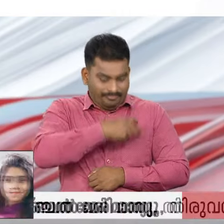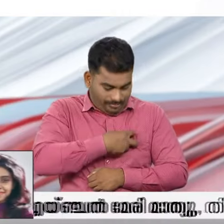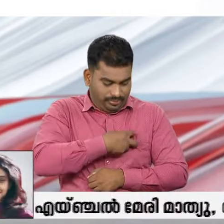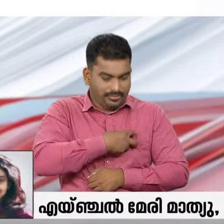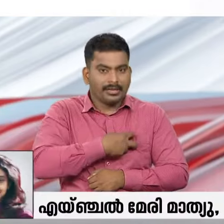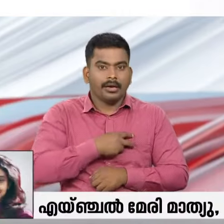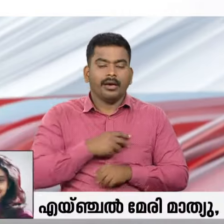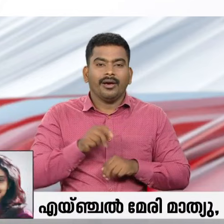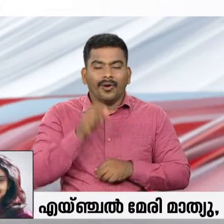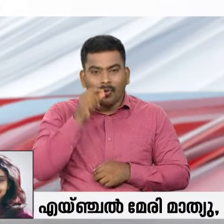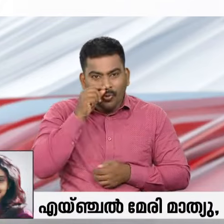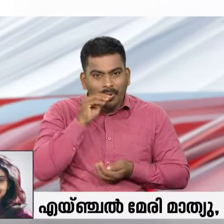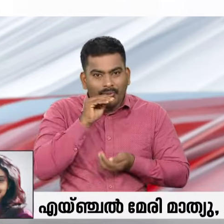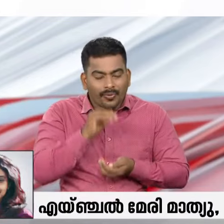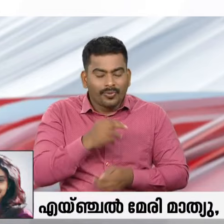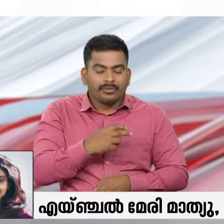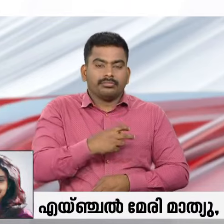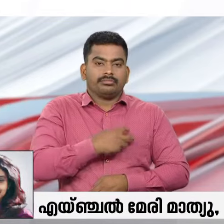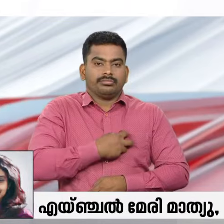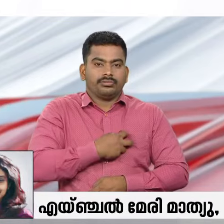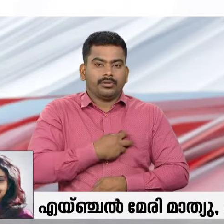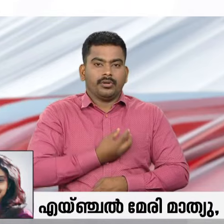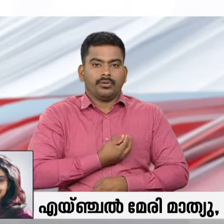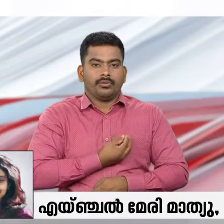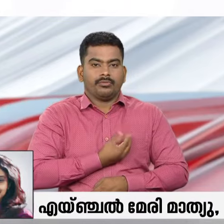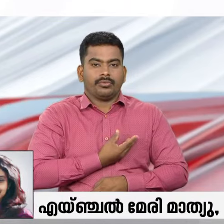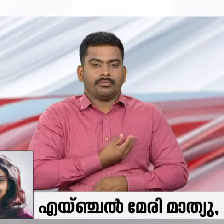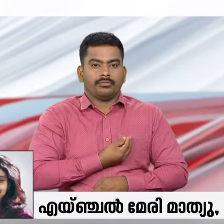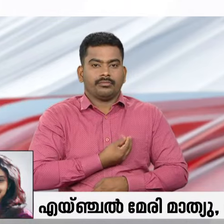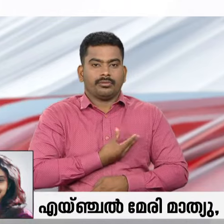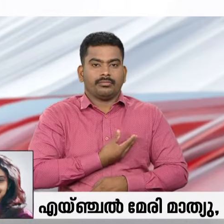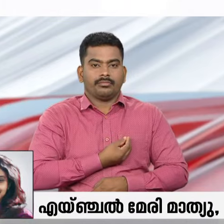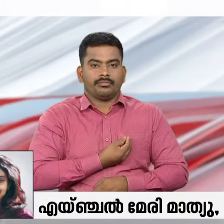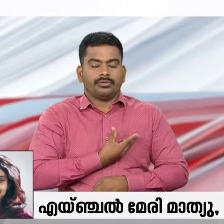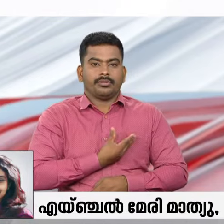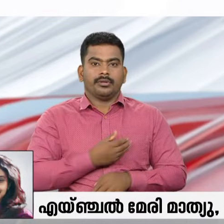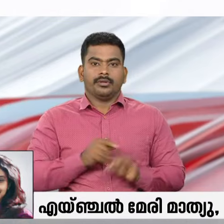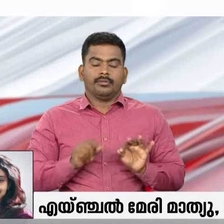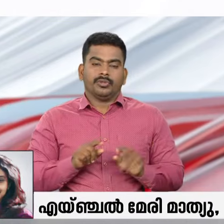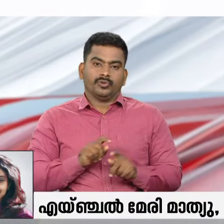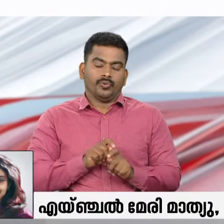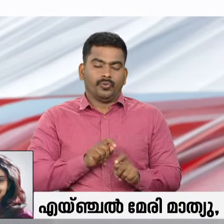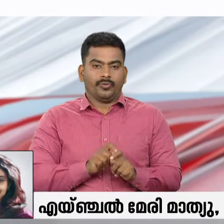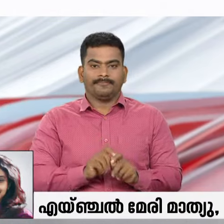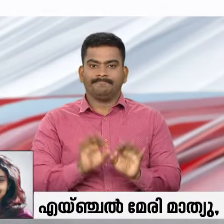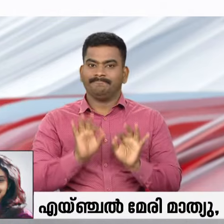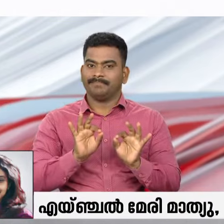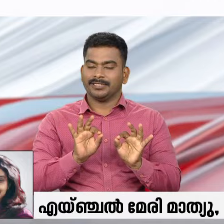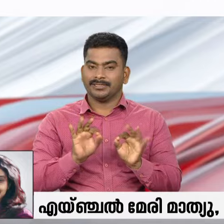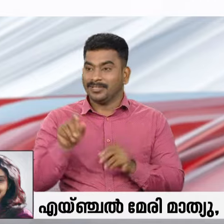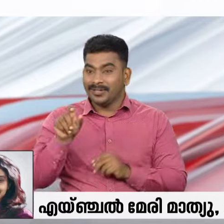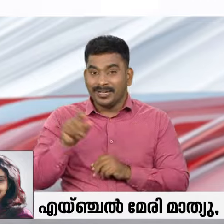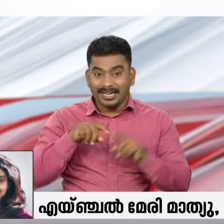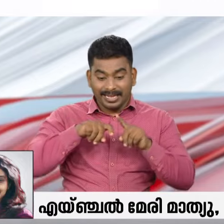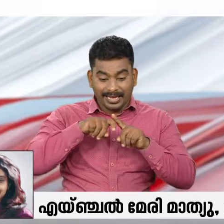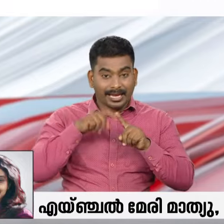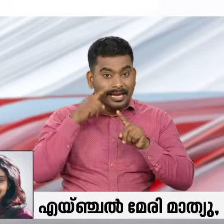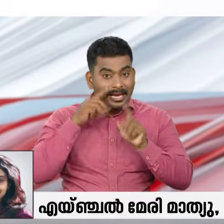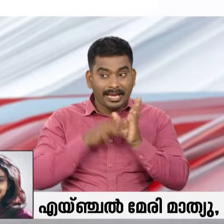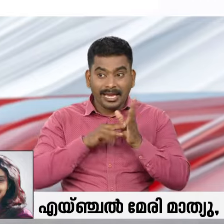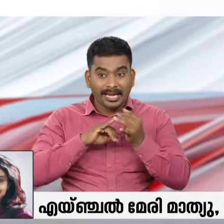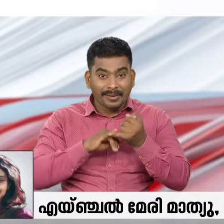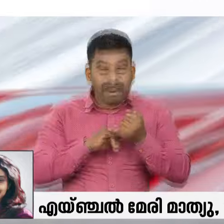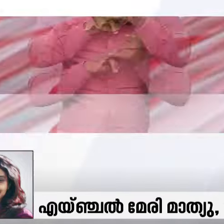കിംസ് ആശുപത്രിയിൽ സ്ഥിരീകരിക്കുന്നത്. പിന്നീട് സർക്കാർ അംഗീകൃത ഡോക്ടർമാർ ഈ മസ്തിഷ്ക മരണം സർട്ടിഫൈ ചെയ്യുകയും അവയവങ്ങൾ ദാനം